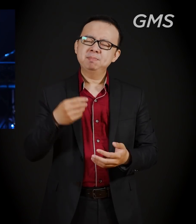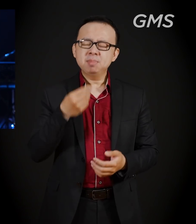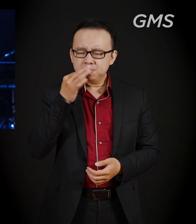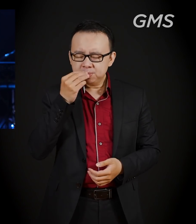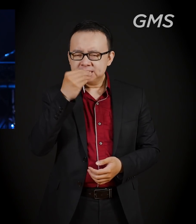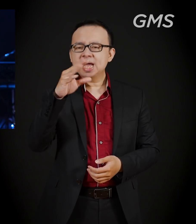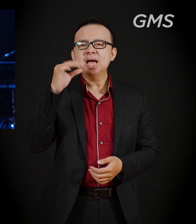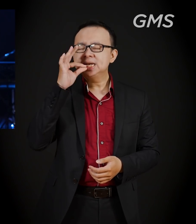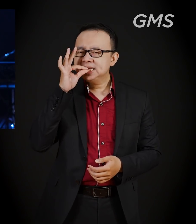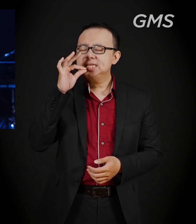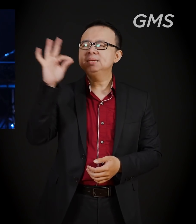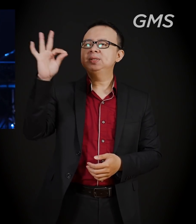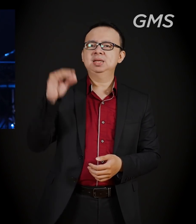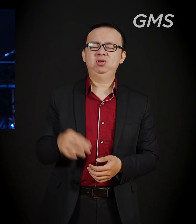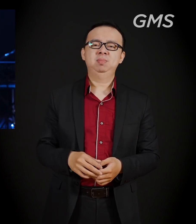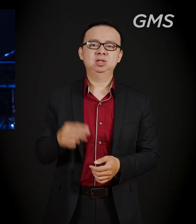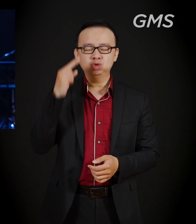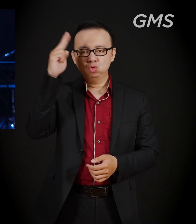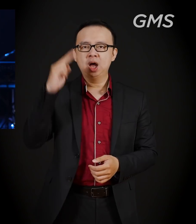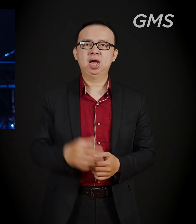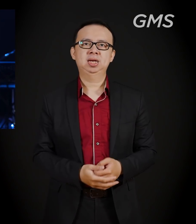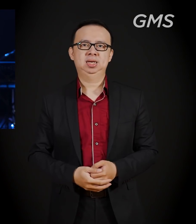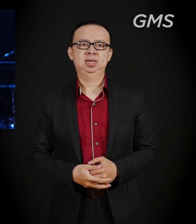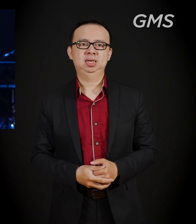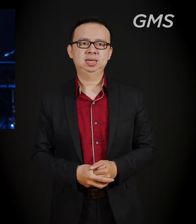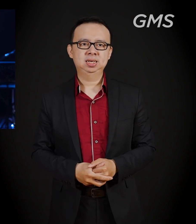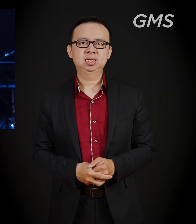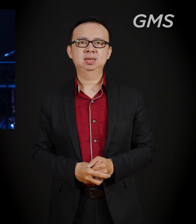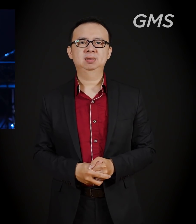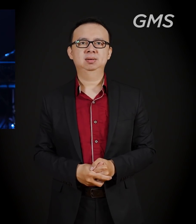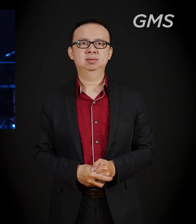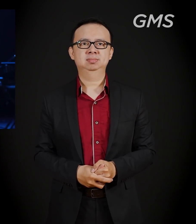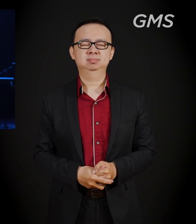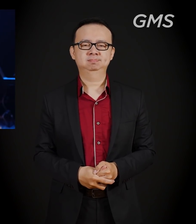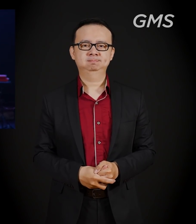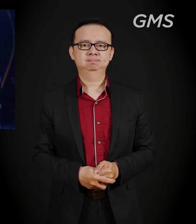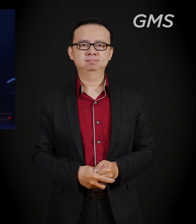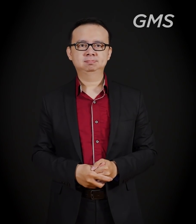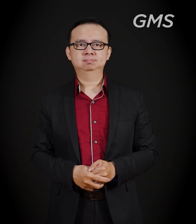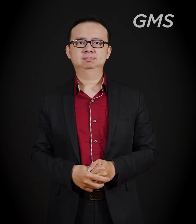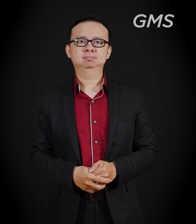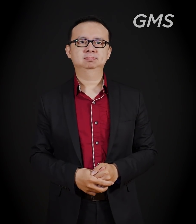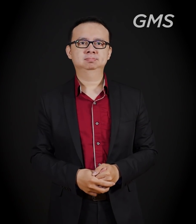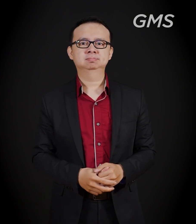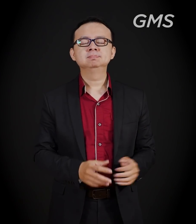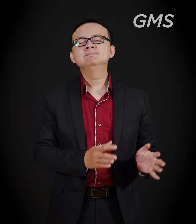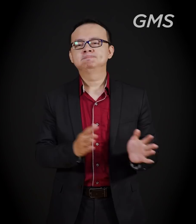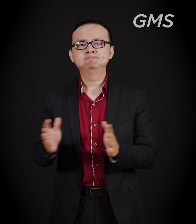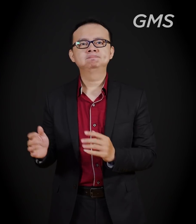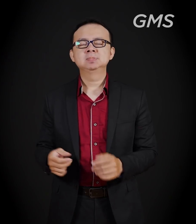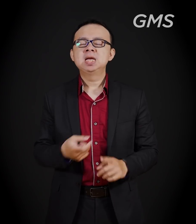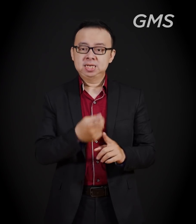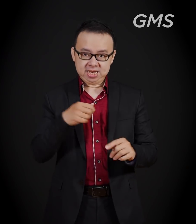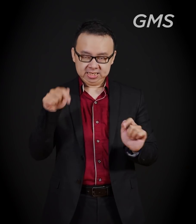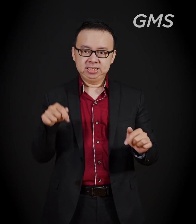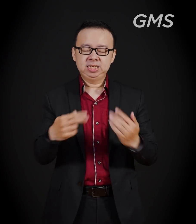tegurlah, dan nasihatilah dengan segala kesabaran dan pengajaran. Jadi saudaraku yang kasih dalam Tuhan, dari sini Alkitab mau bilang